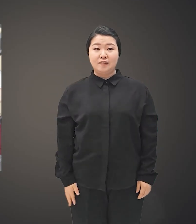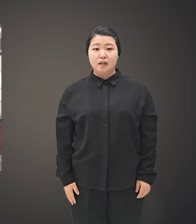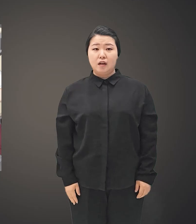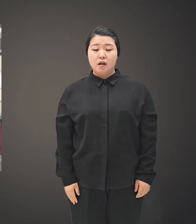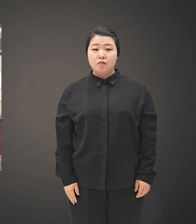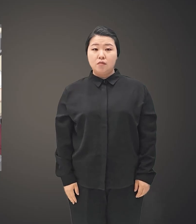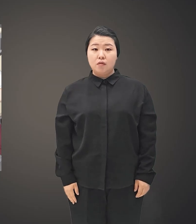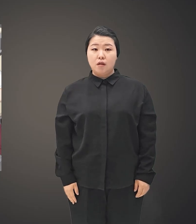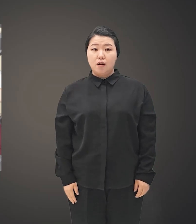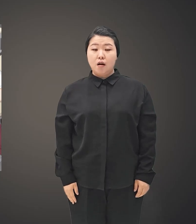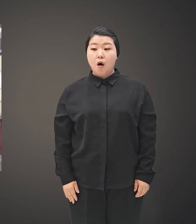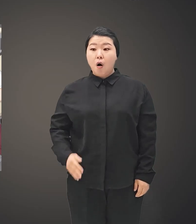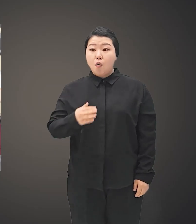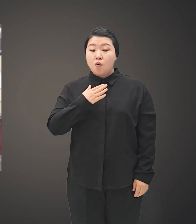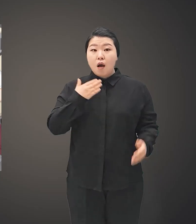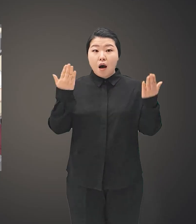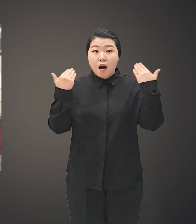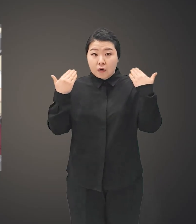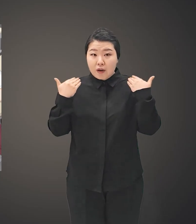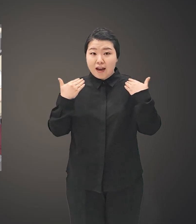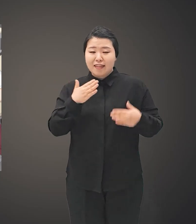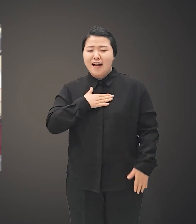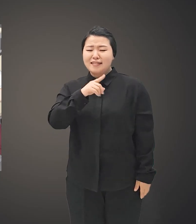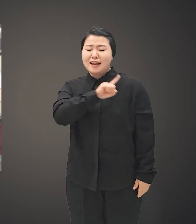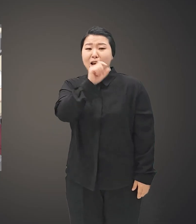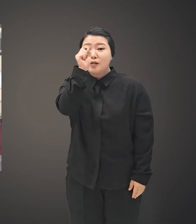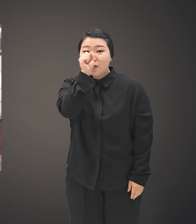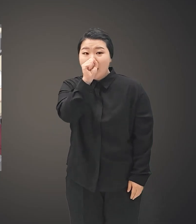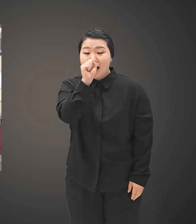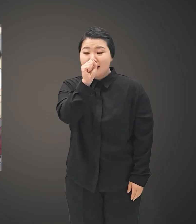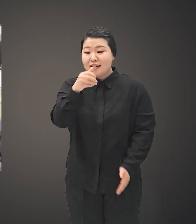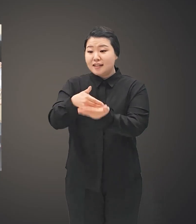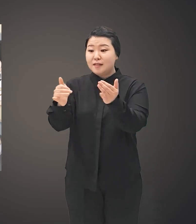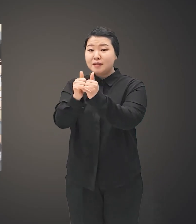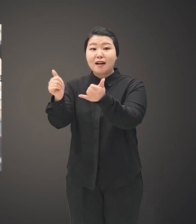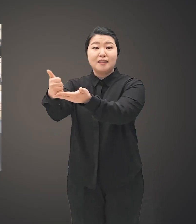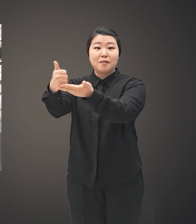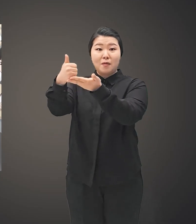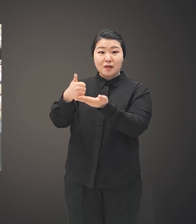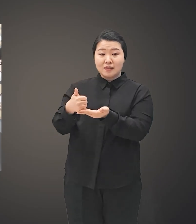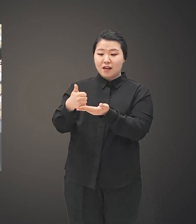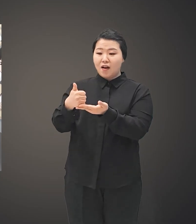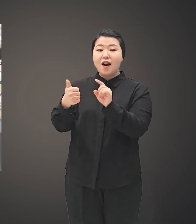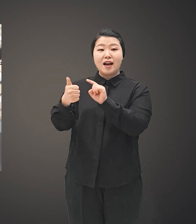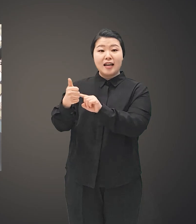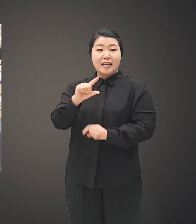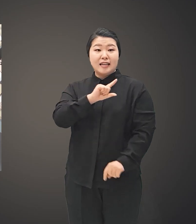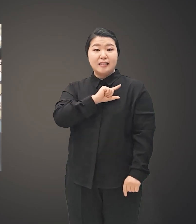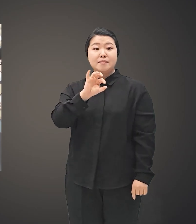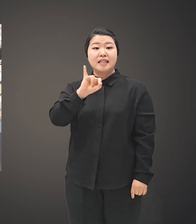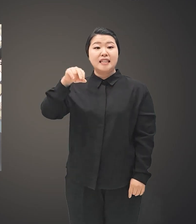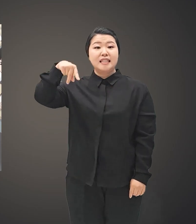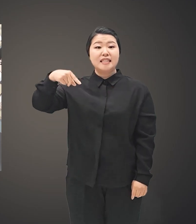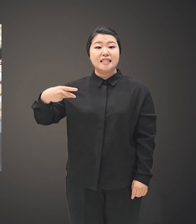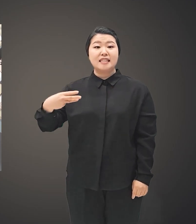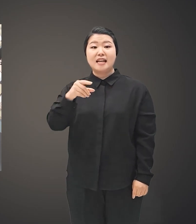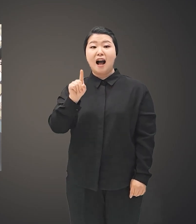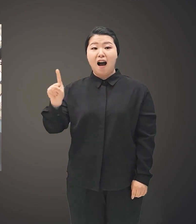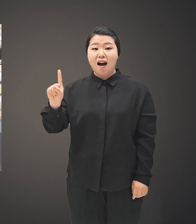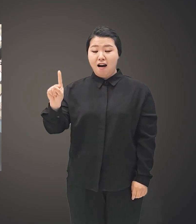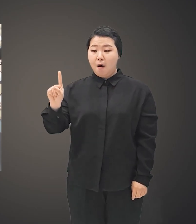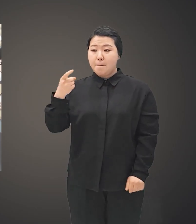그런데 우리 학교에 제가 제일 좋아하는 이모티콘 작가님이 오셨어요. 이슬아 작가님이신데 팔로워가